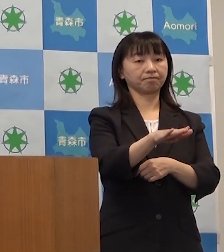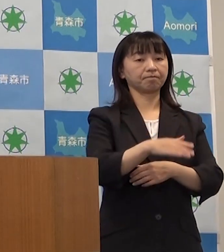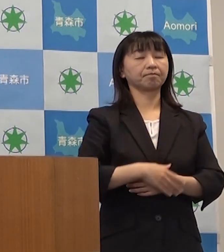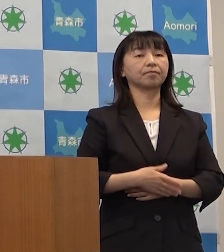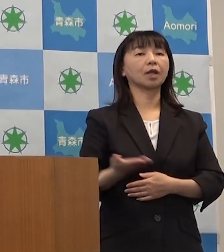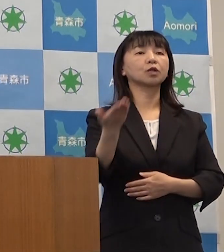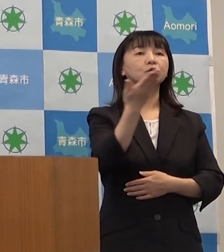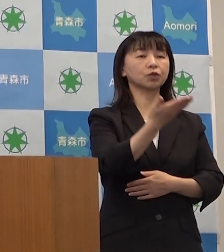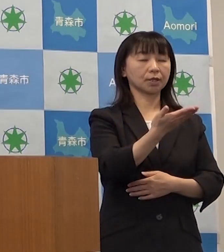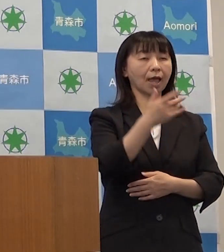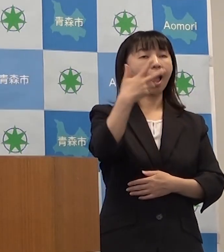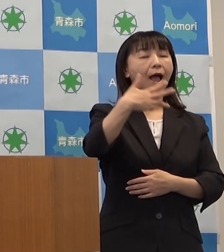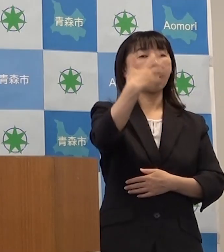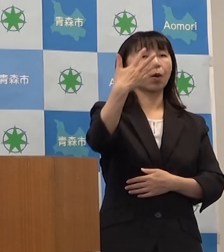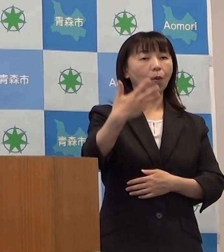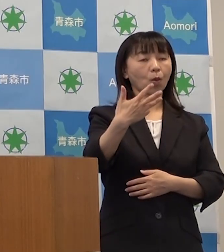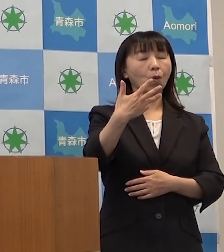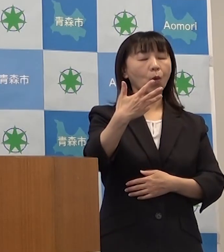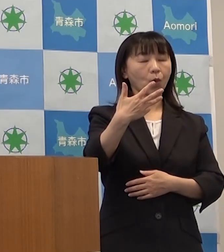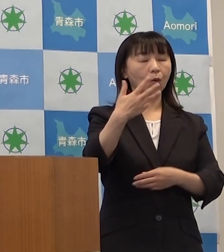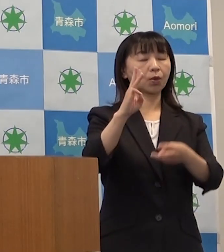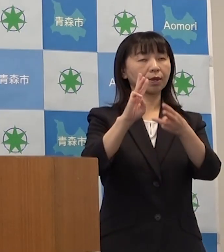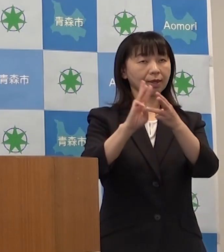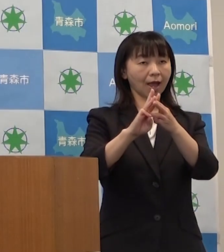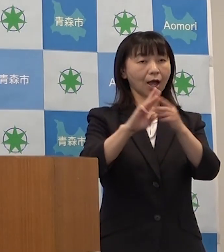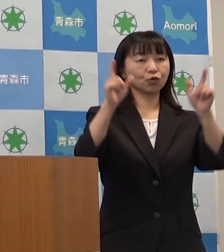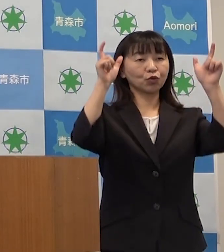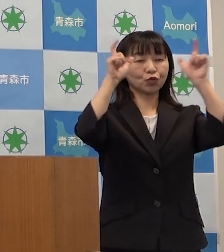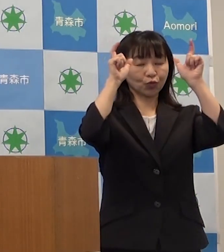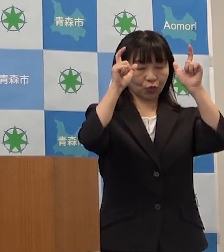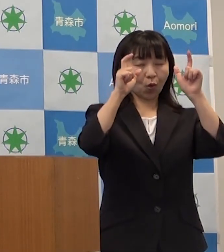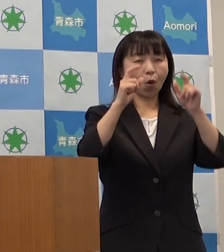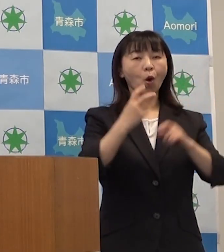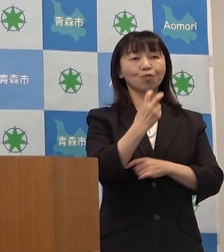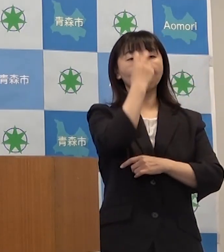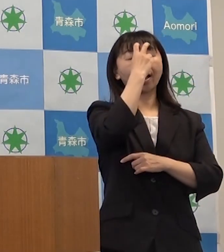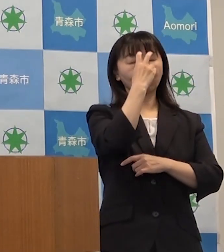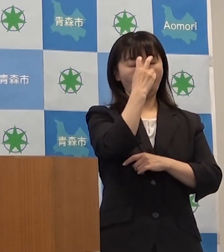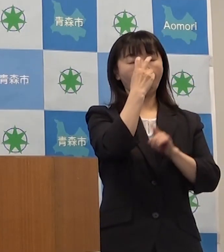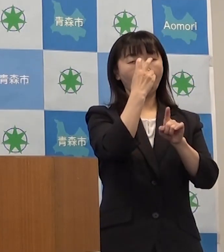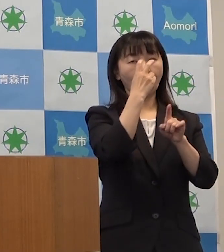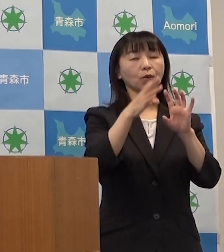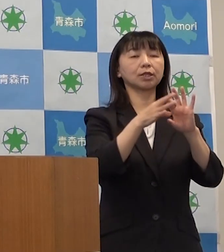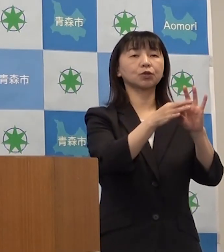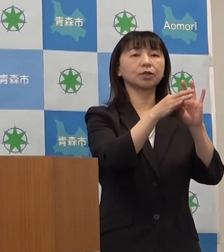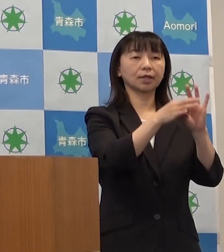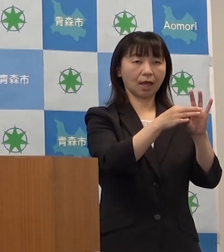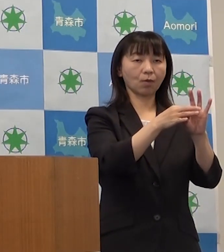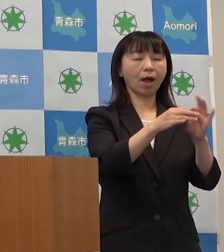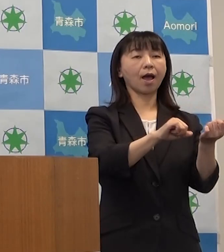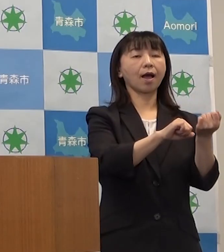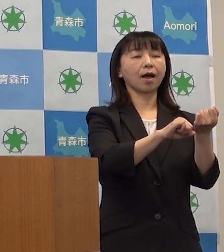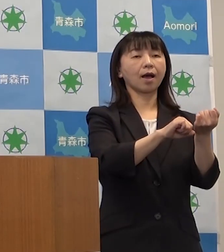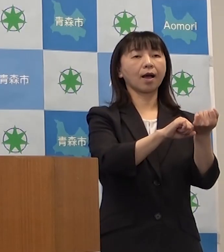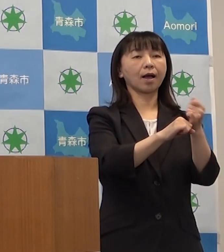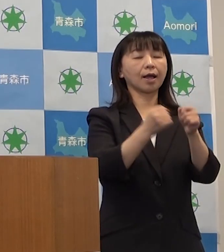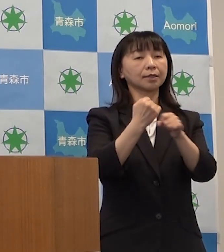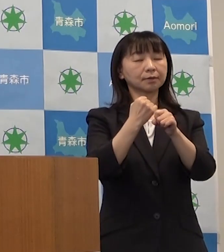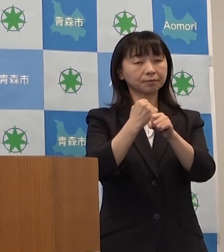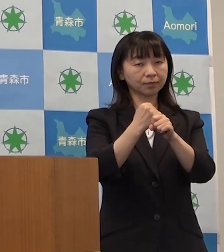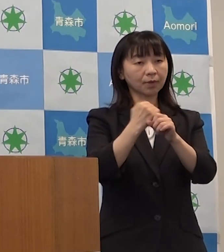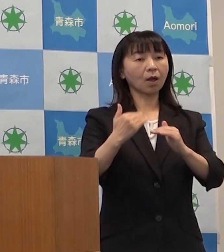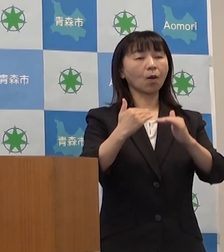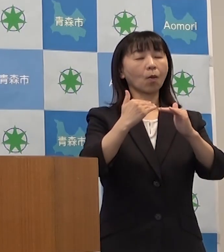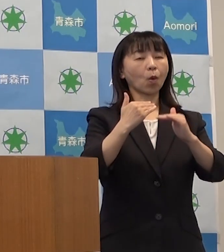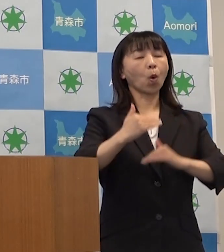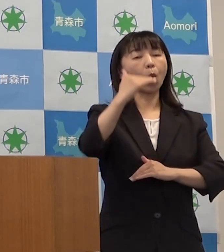次に八甲田牛ブランド化推進事業につきましては、八甲田牛ブランドの確立価値の向上を図